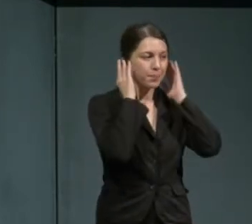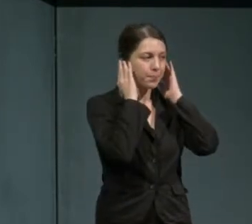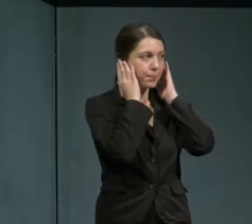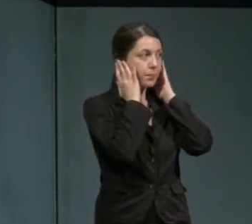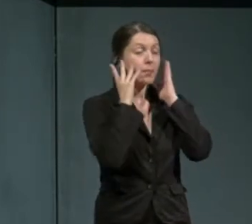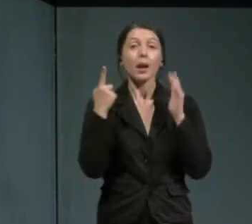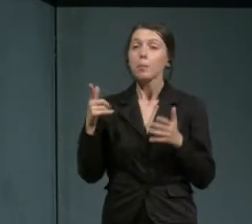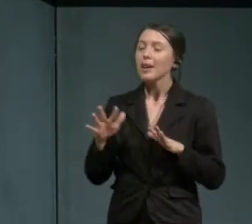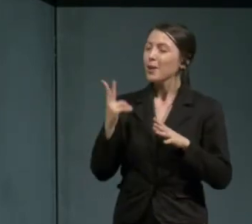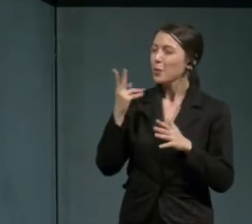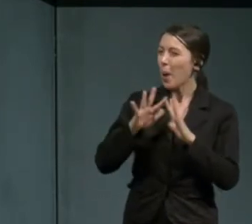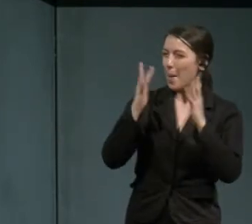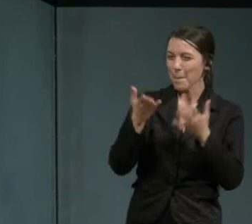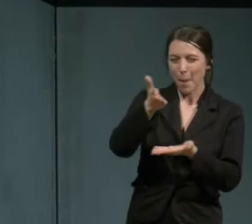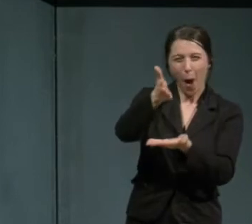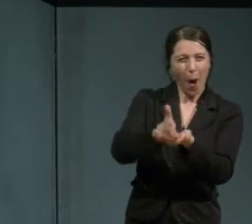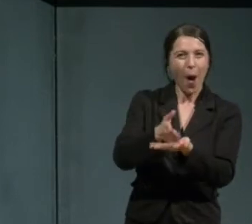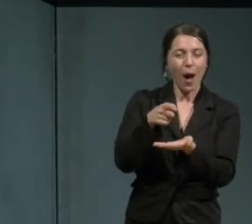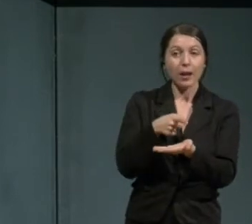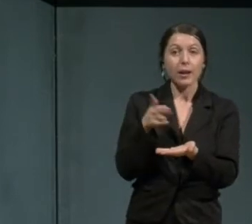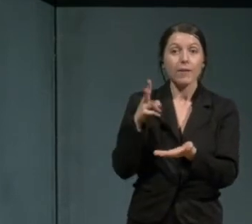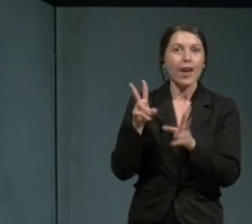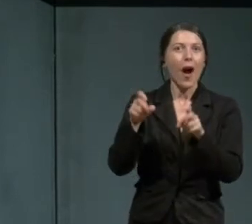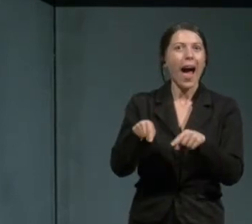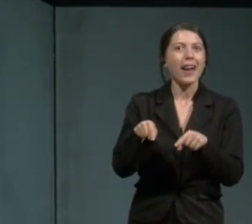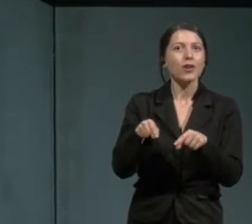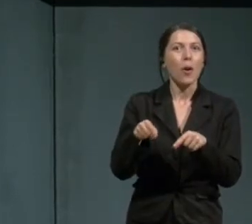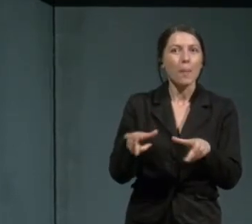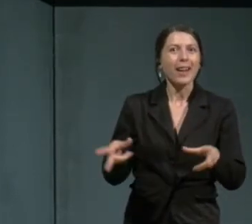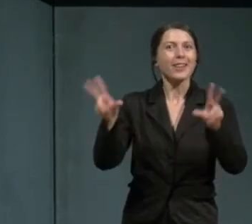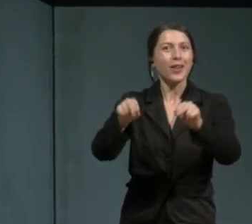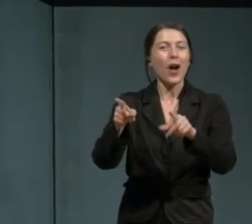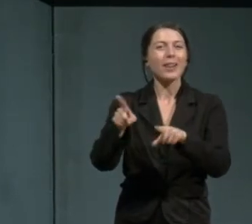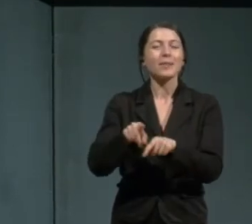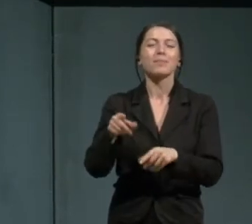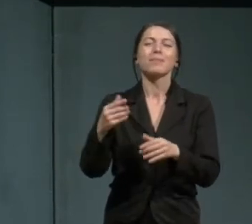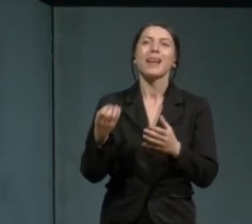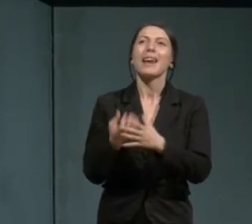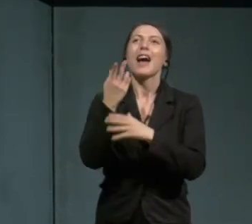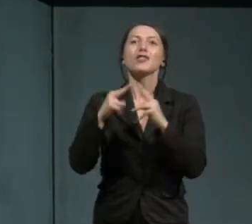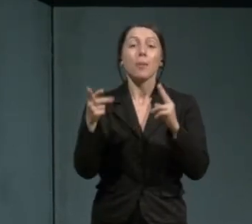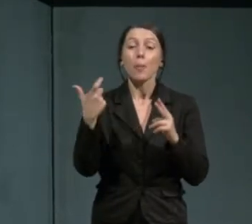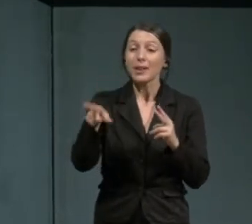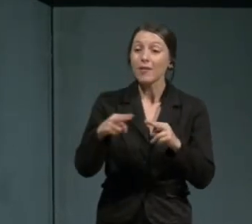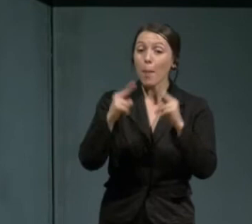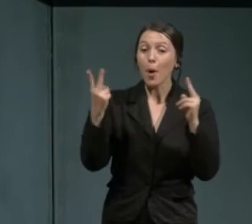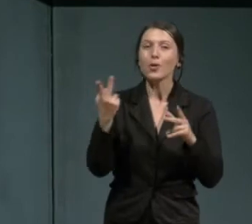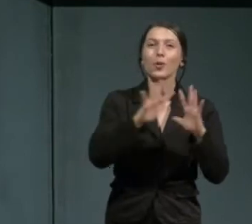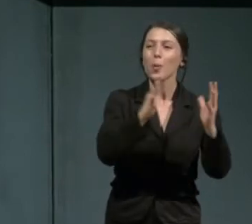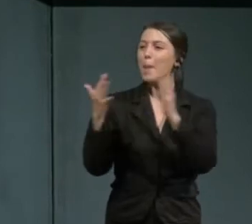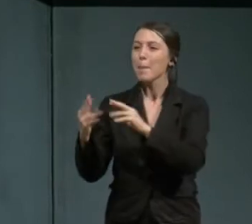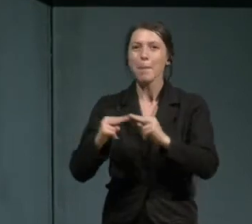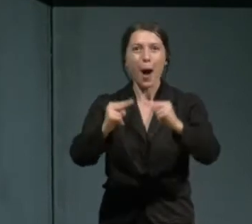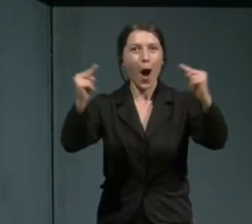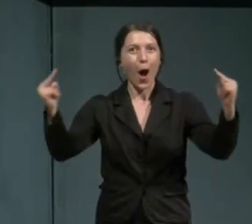tra due mondi effettivamente poi uno dei temi che ritroveremo dopo nascita di un ponte il ponte serve a mettere in relazione i due mondi